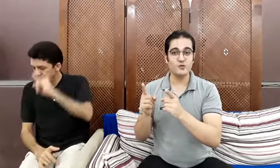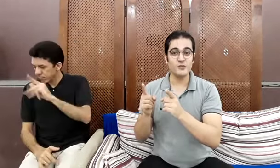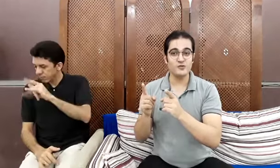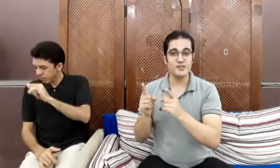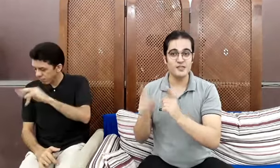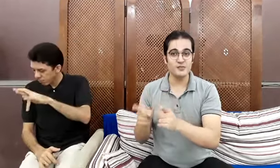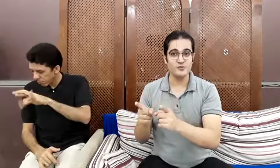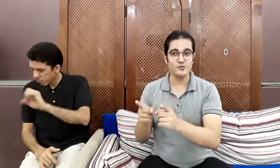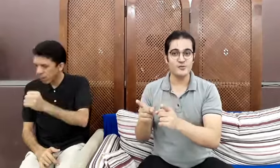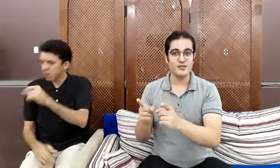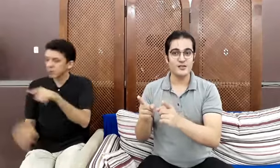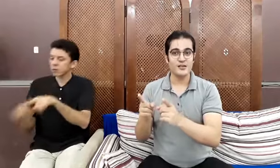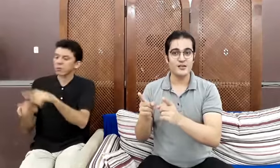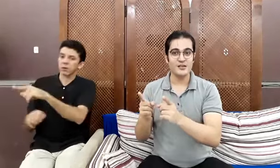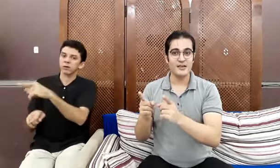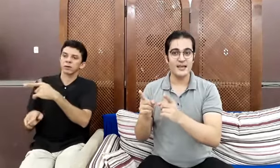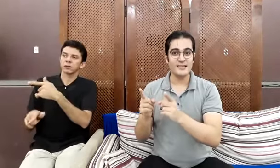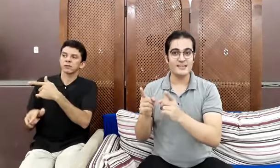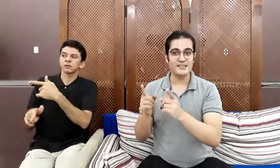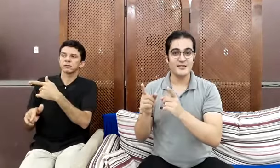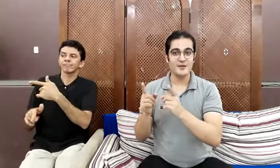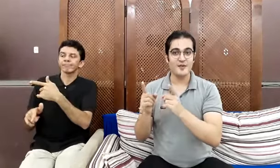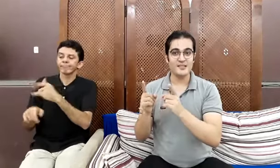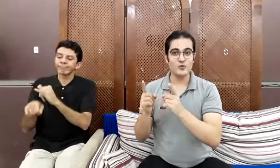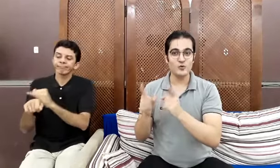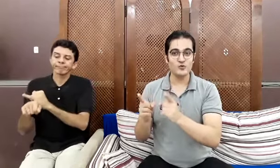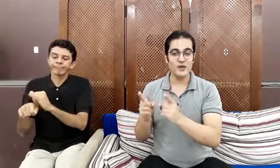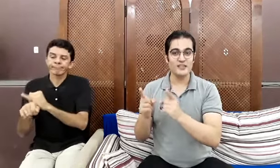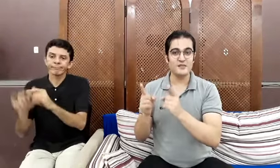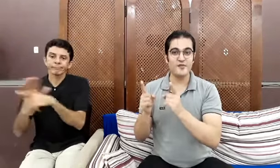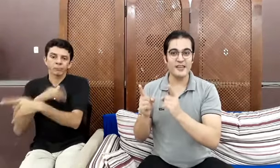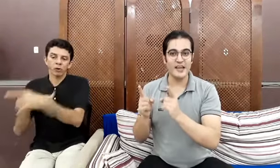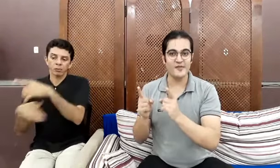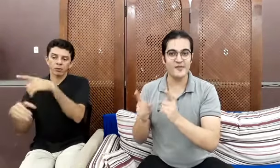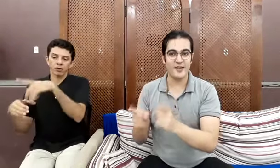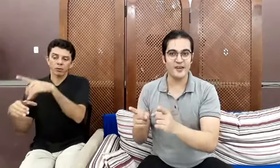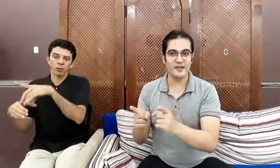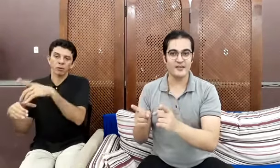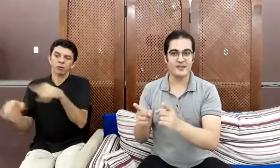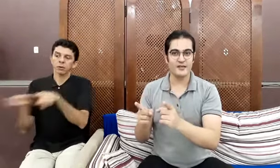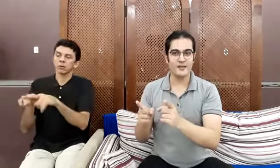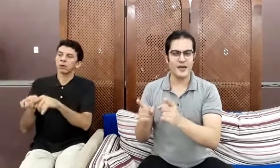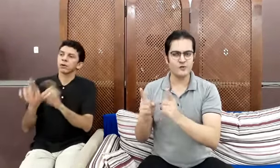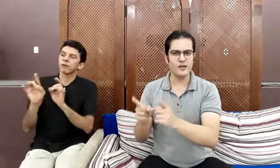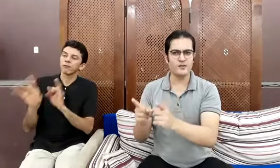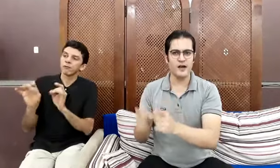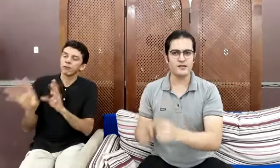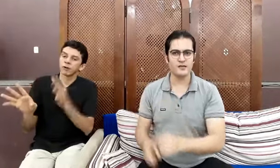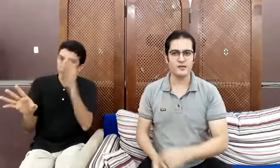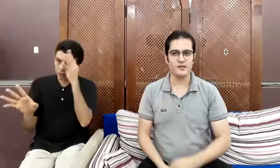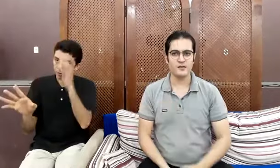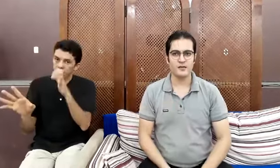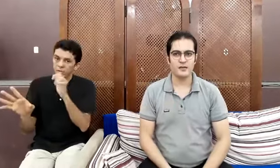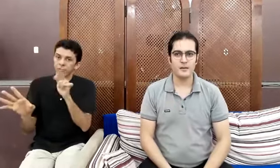negociam com seus dízimos, eles fazem uso, eles vendem a fé. É isso que eles